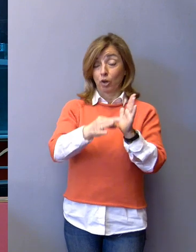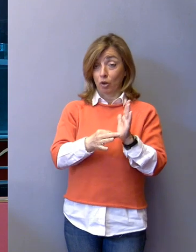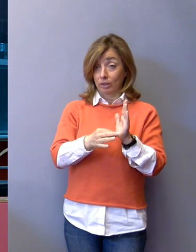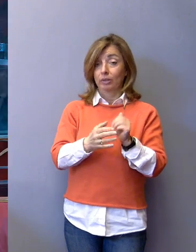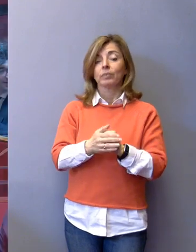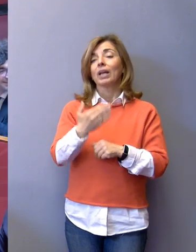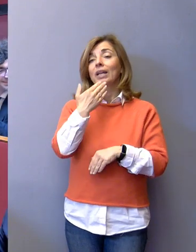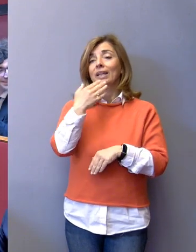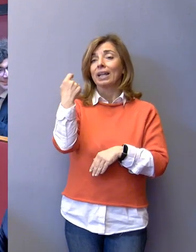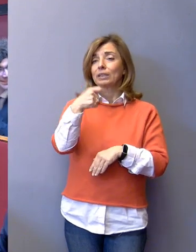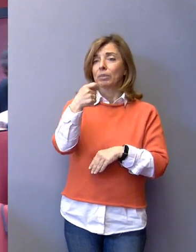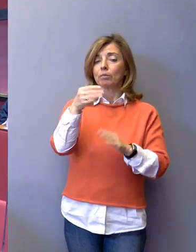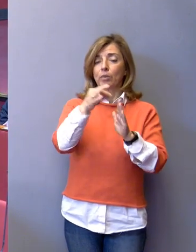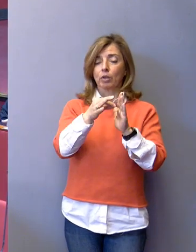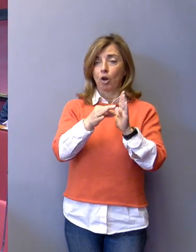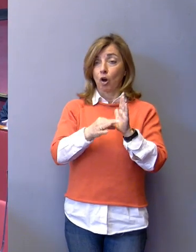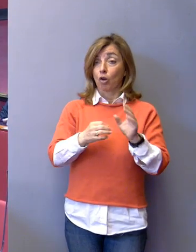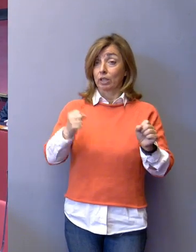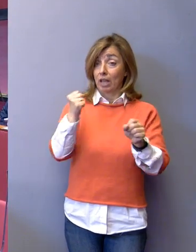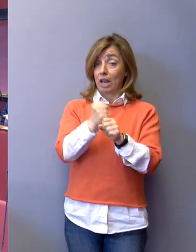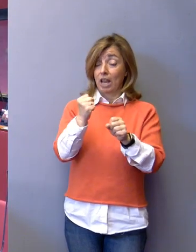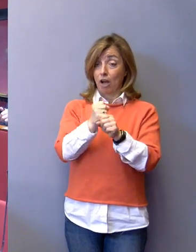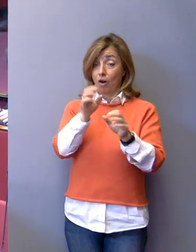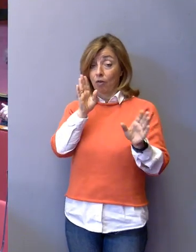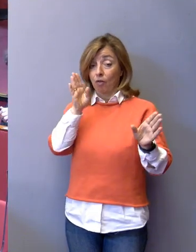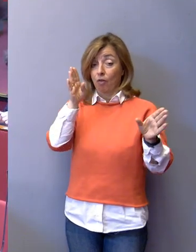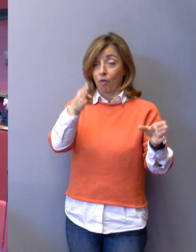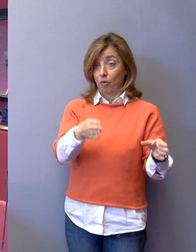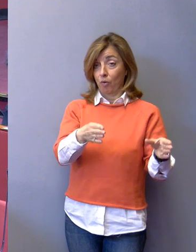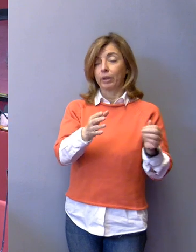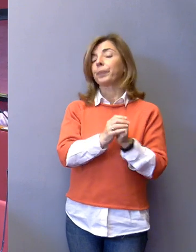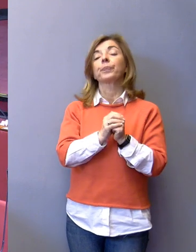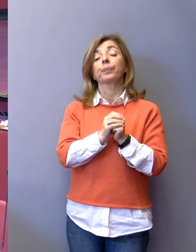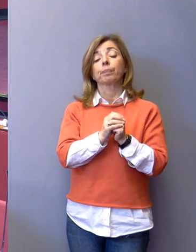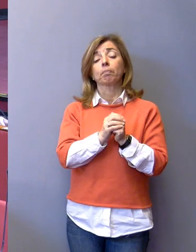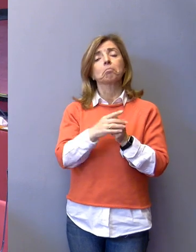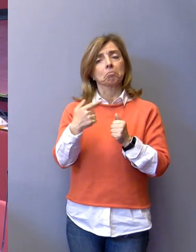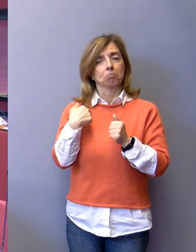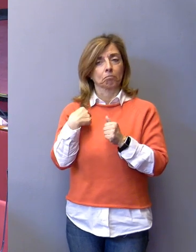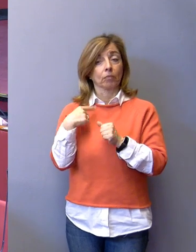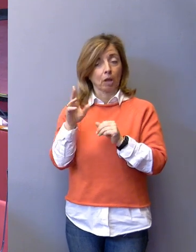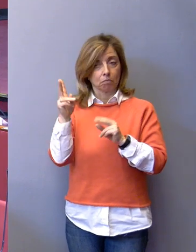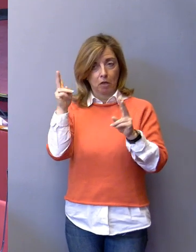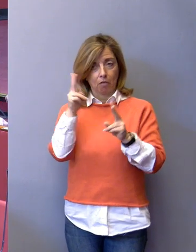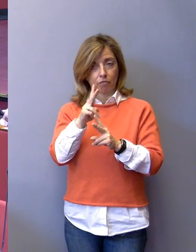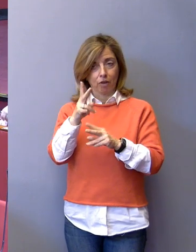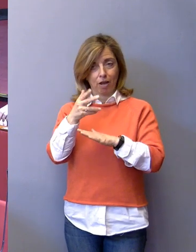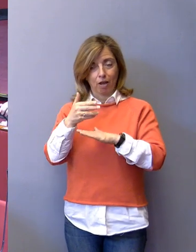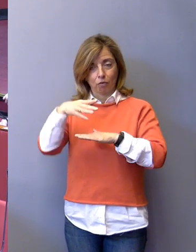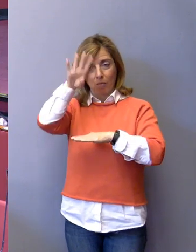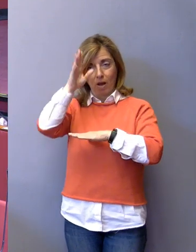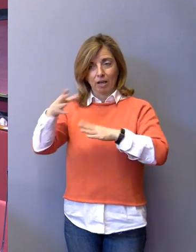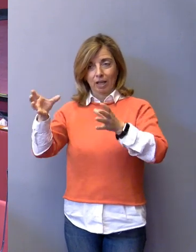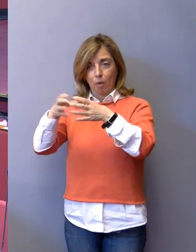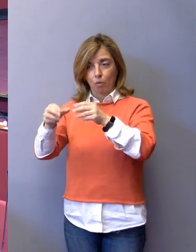Grazie Presidente sull'ordine dei lavori ovviamente dimostrando assolutamente l'accordo su quello che ha detto il capogruppo